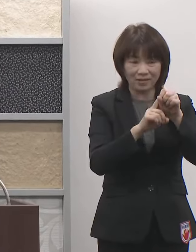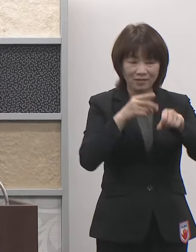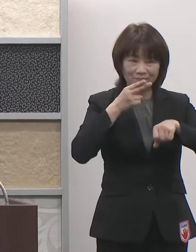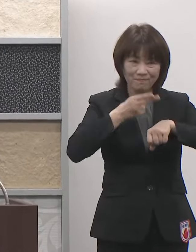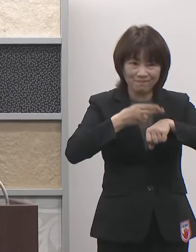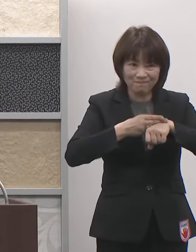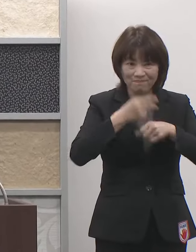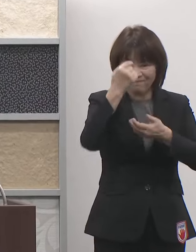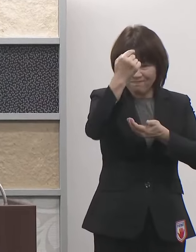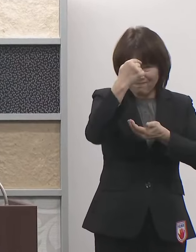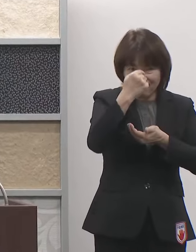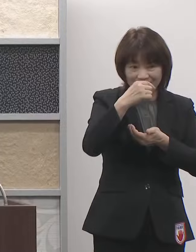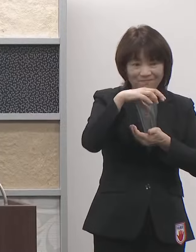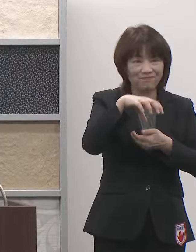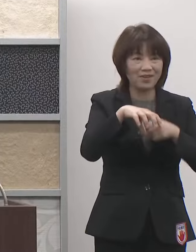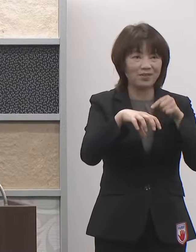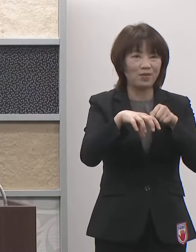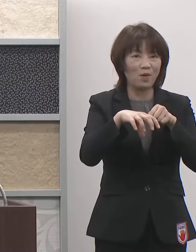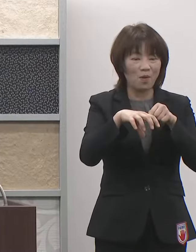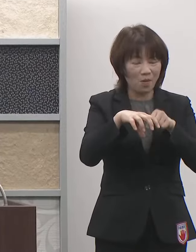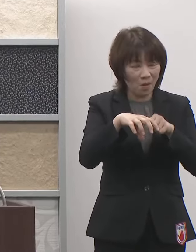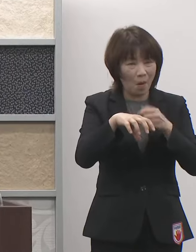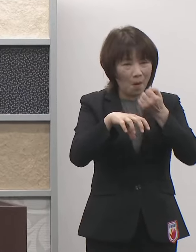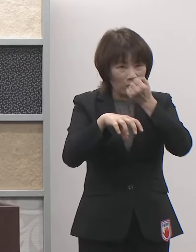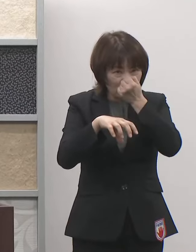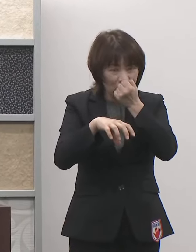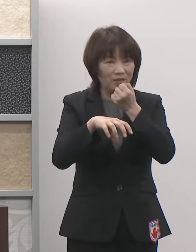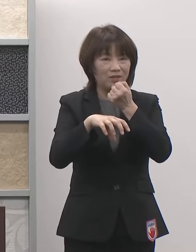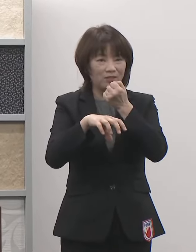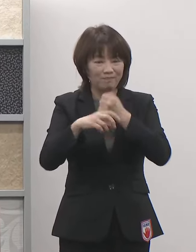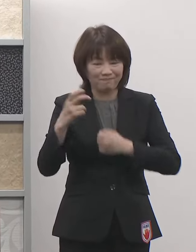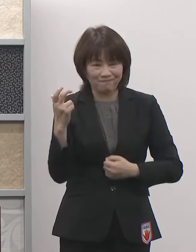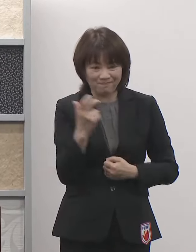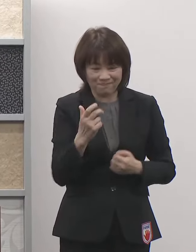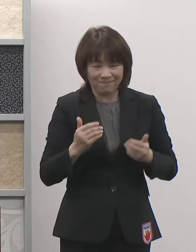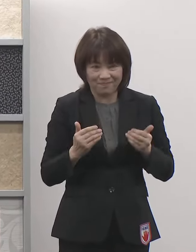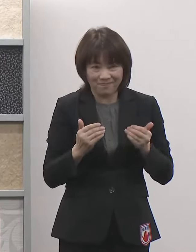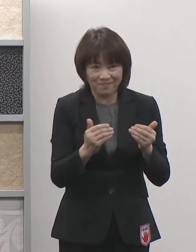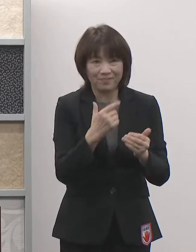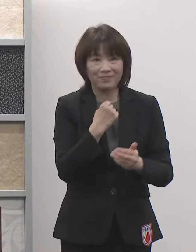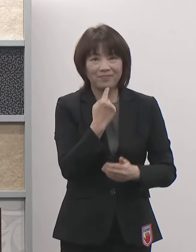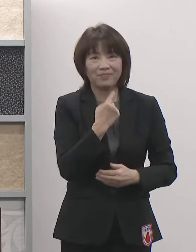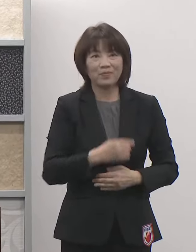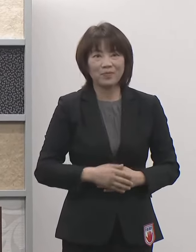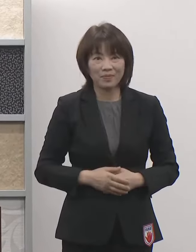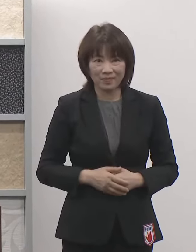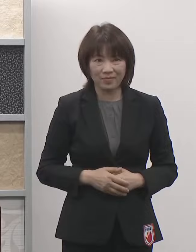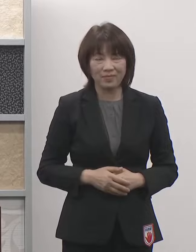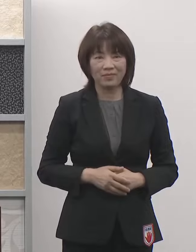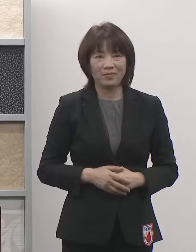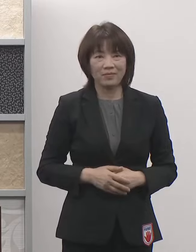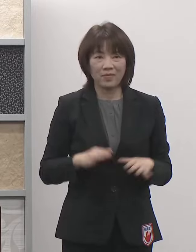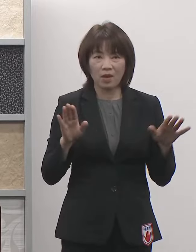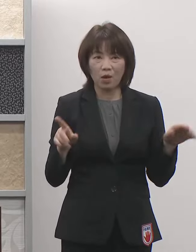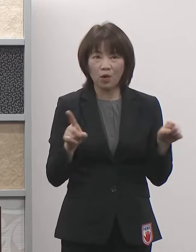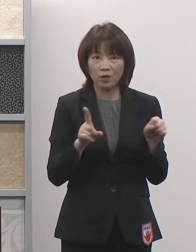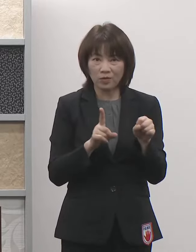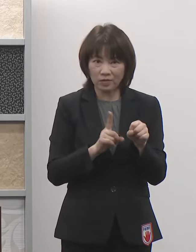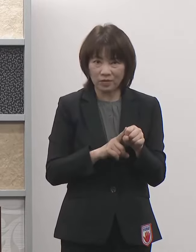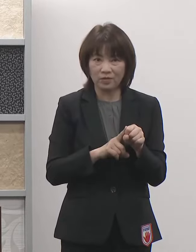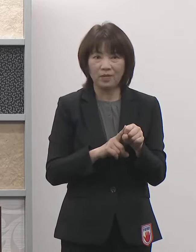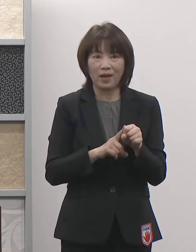今もうすでに稼働をさせておりますが、これをさらに充実強化をさせていきたいと思います。またこの点に関してですね、今年はぜ